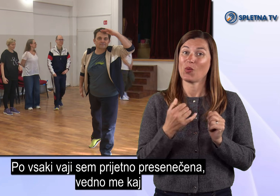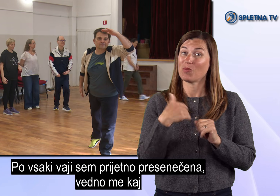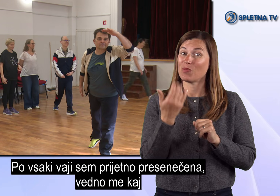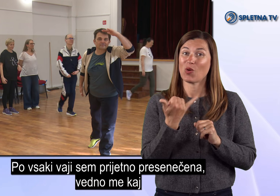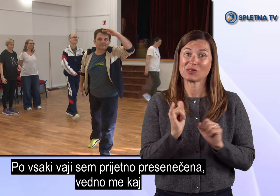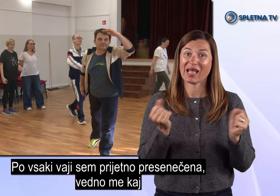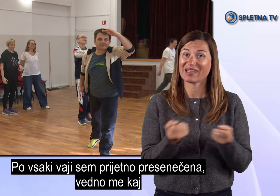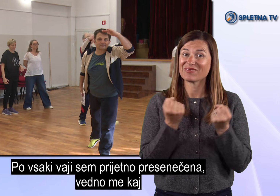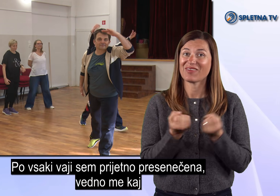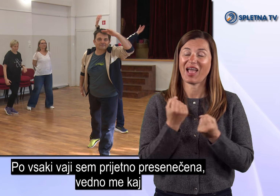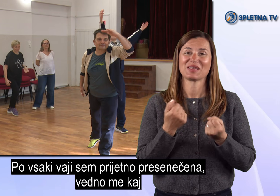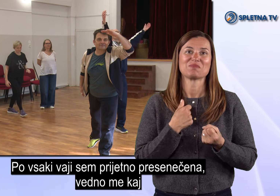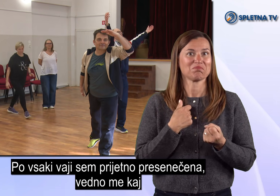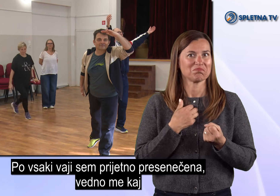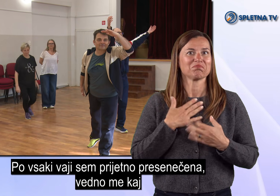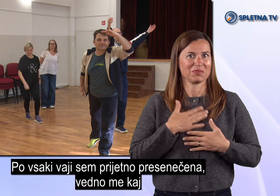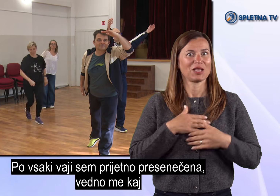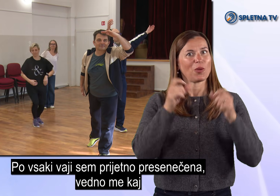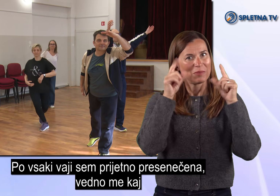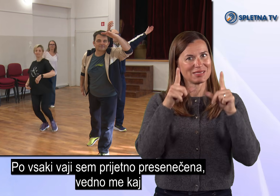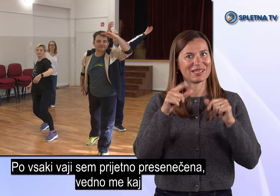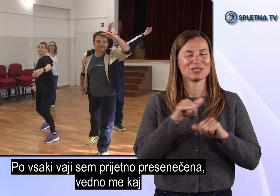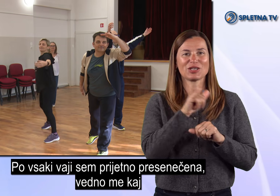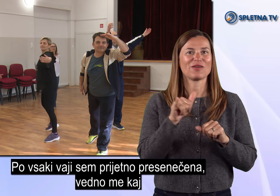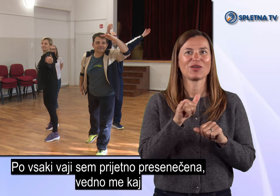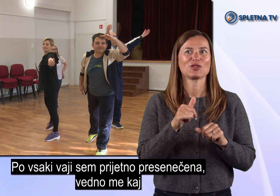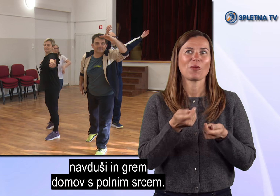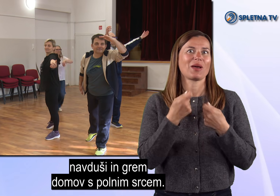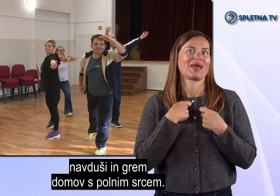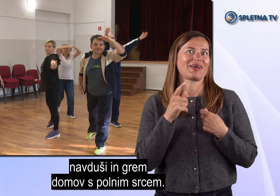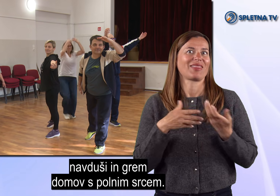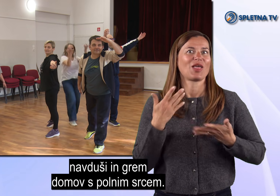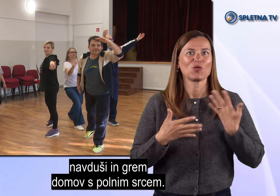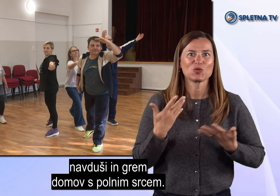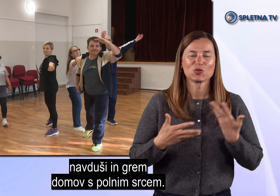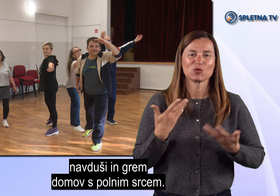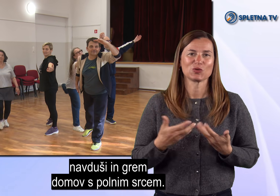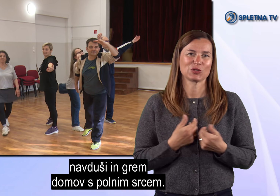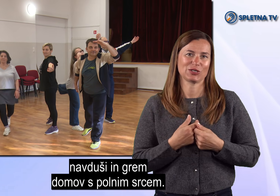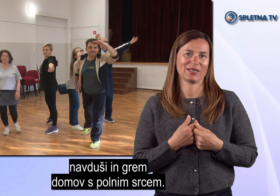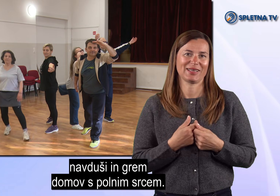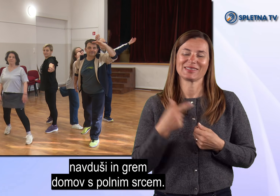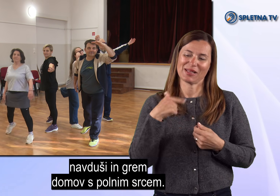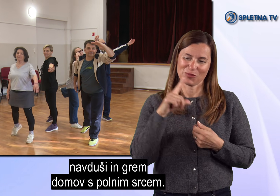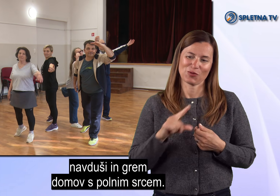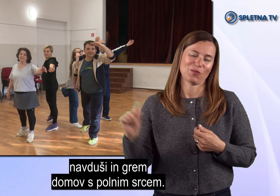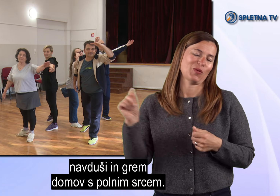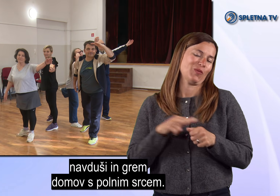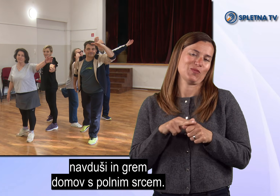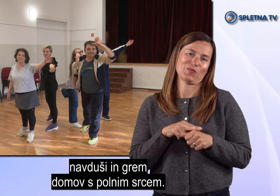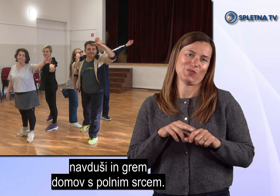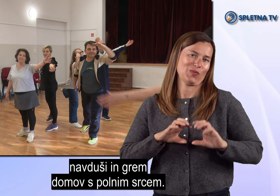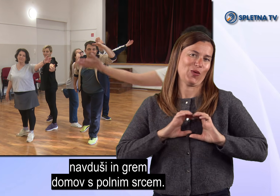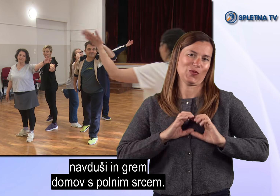Po vsaki vaji sem prijetno presenečena, vedno me kaj navduši in grem domov s polnim